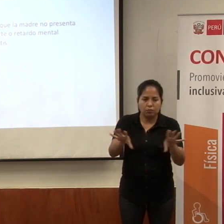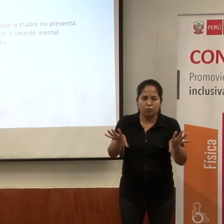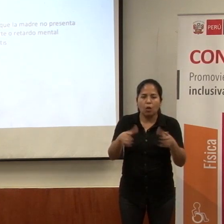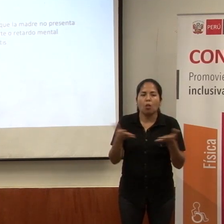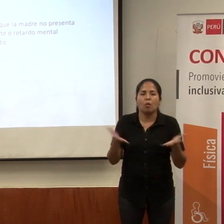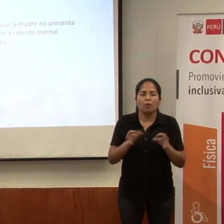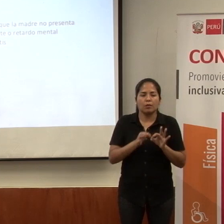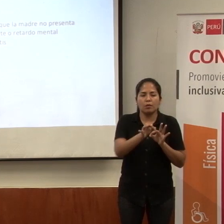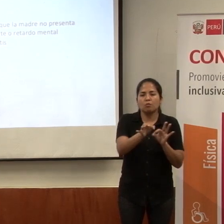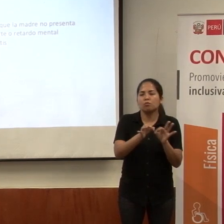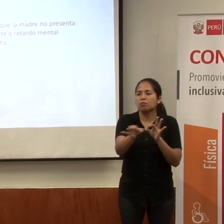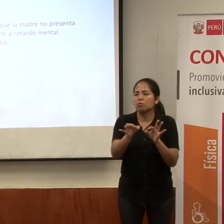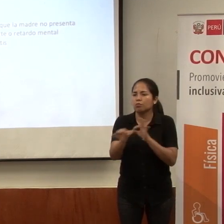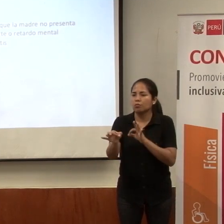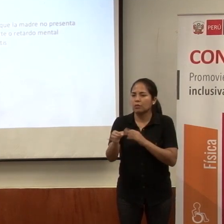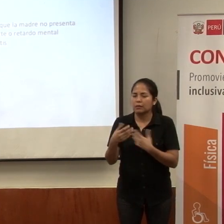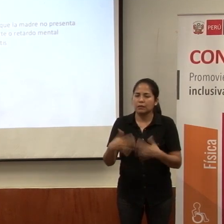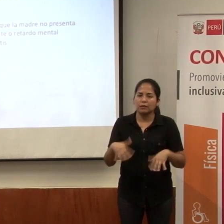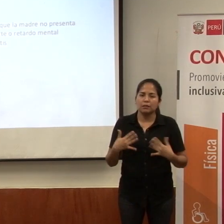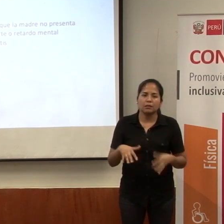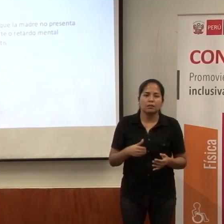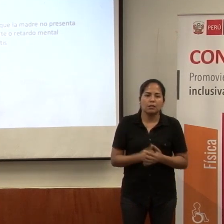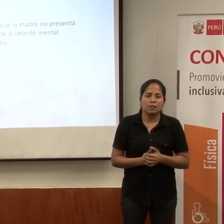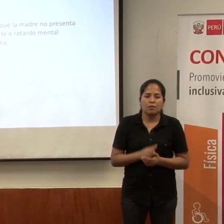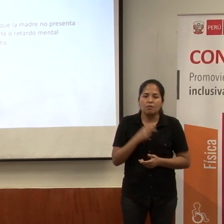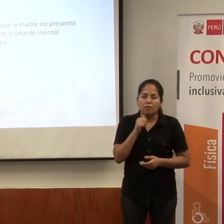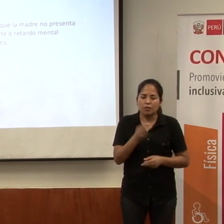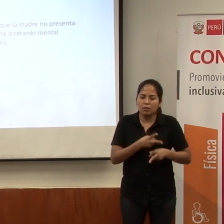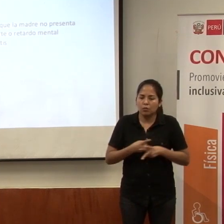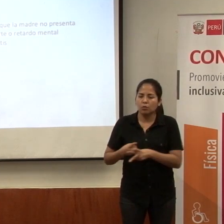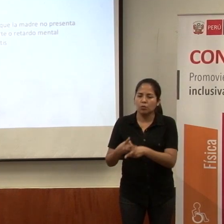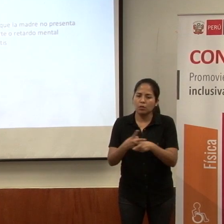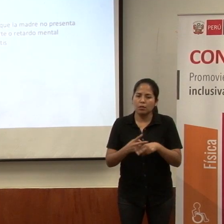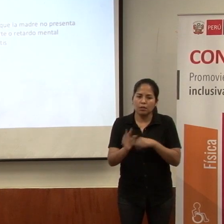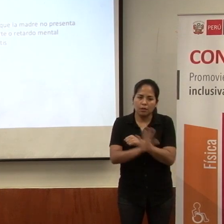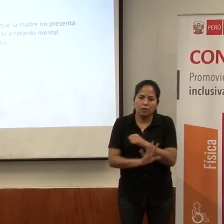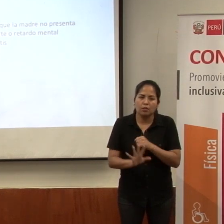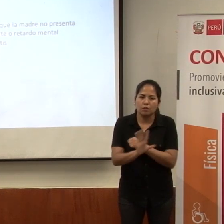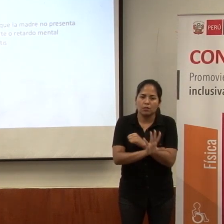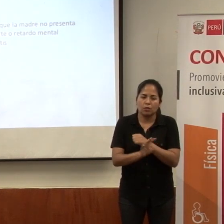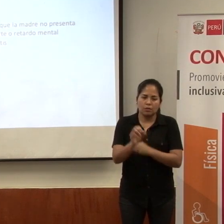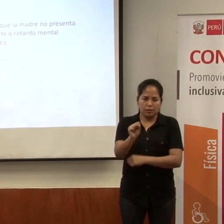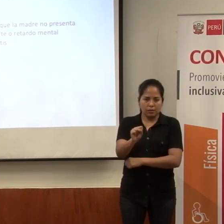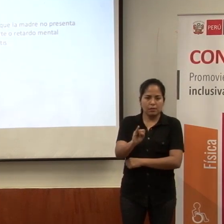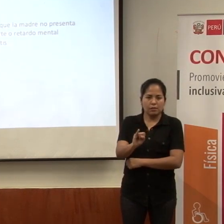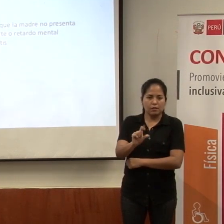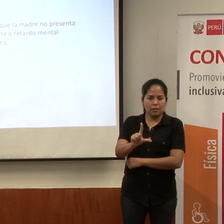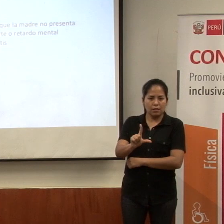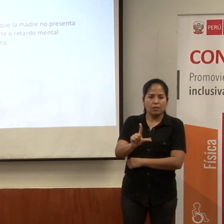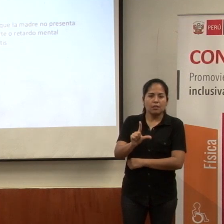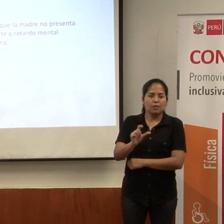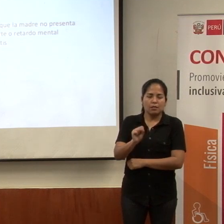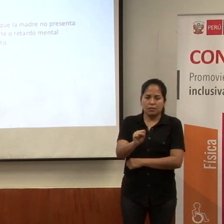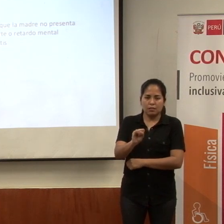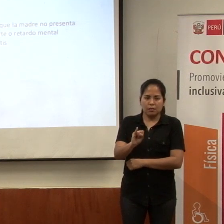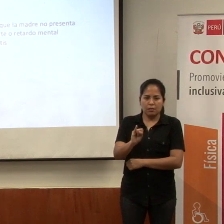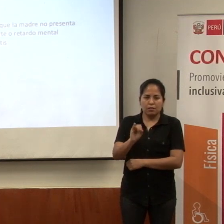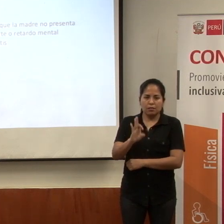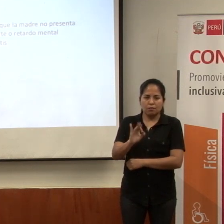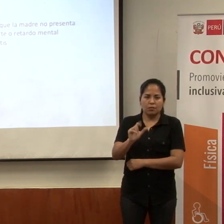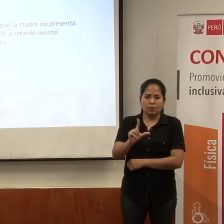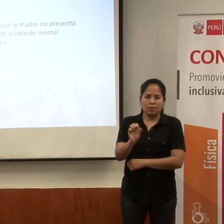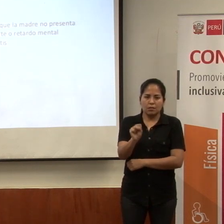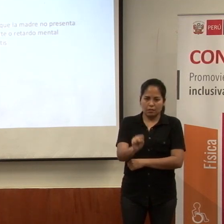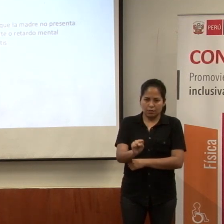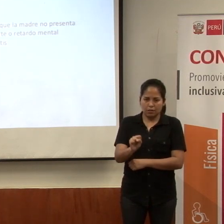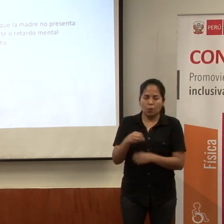nos hemos descuidado del tema de la sífilis y la sífilis va a provocar pues graves lesiones